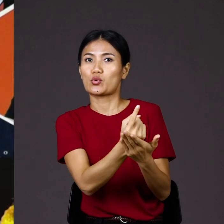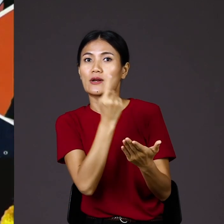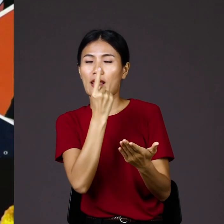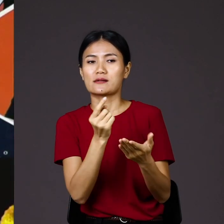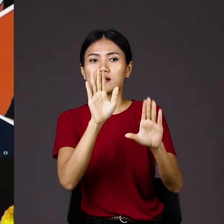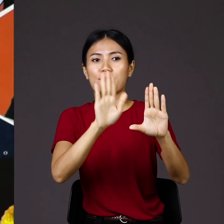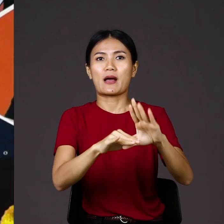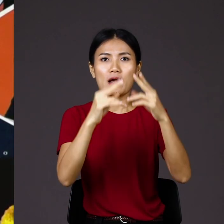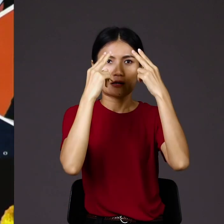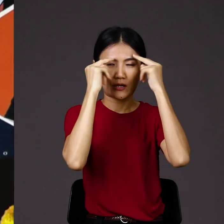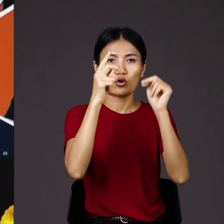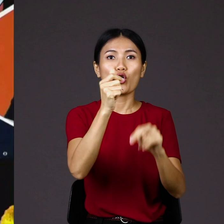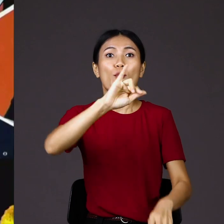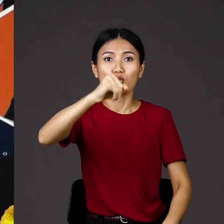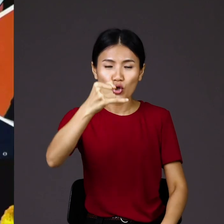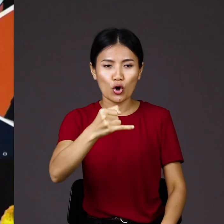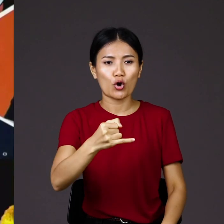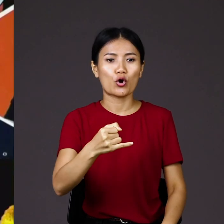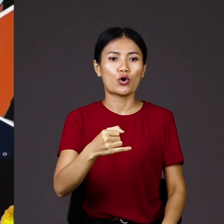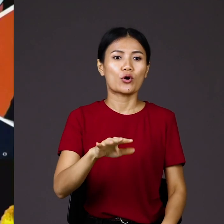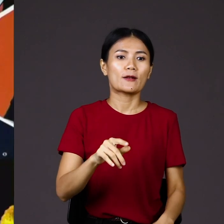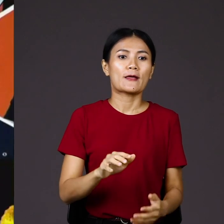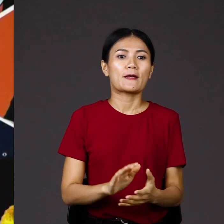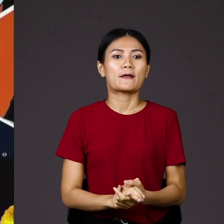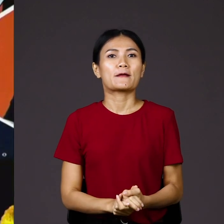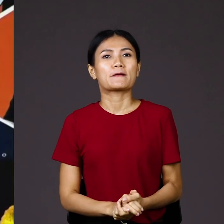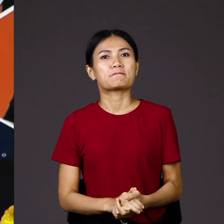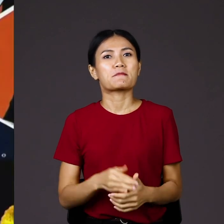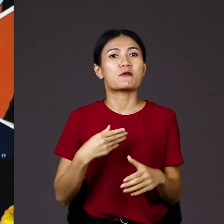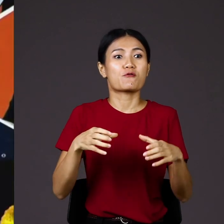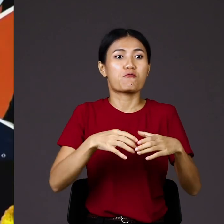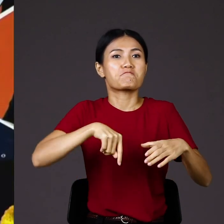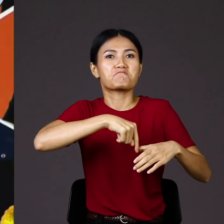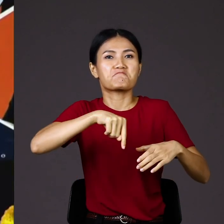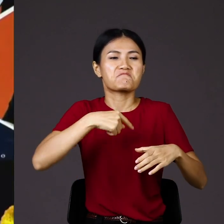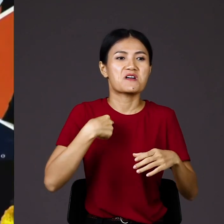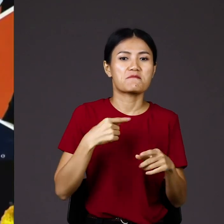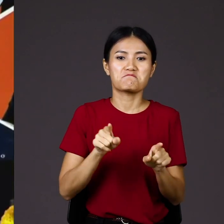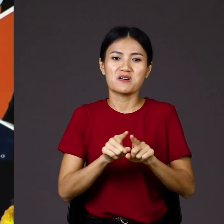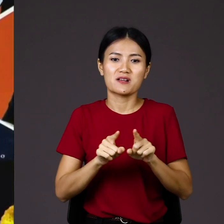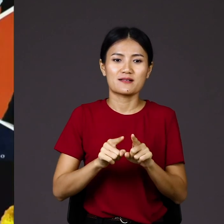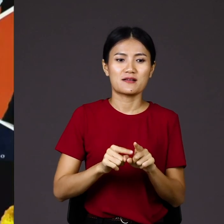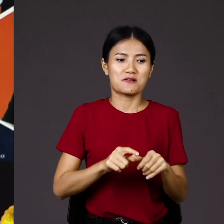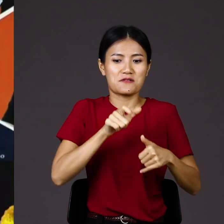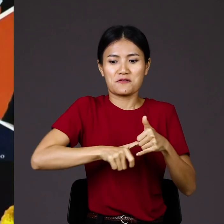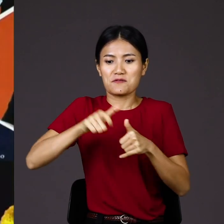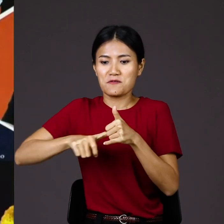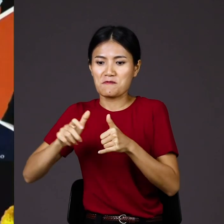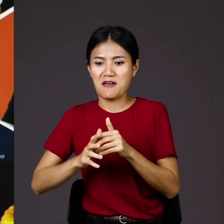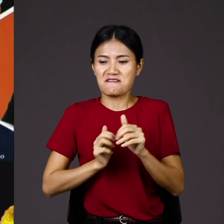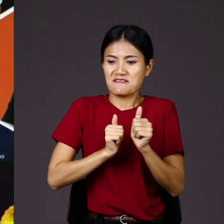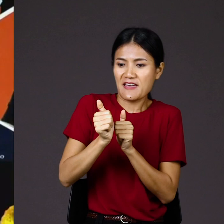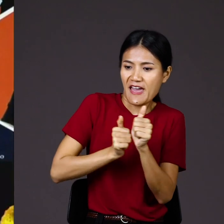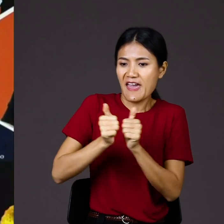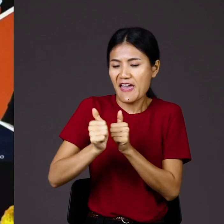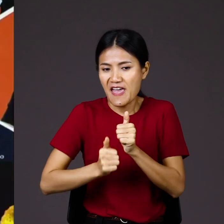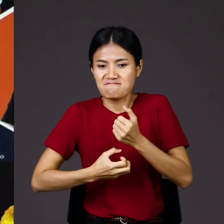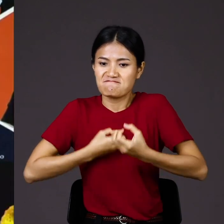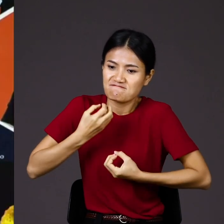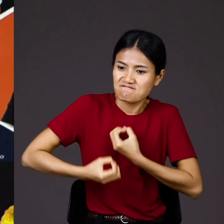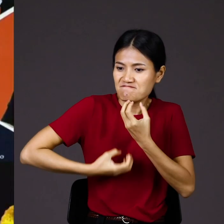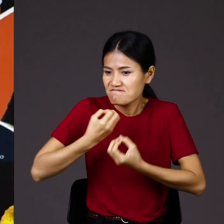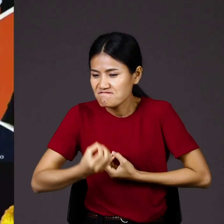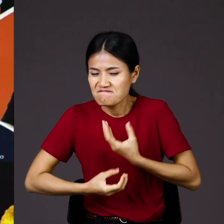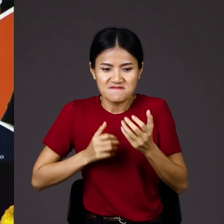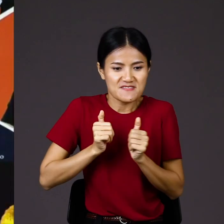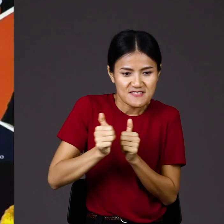จแล้วก็มีการจัดเวทีดีเบตทำ primary โหวตกันภายในคัดกันออกมา